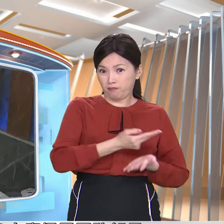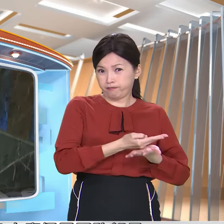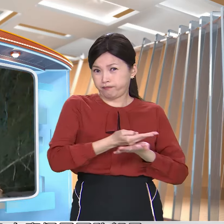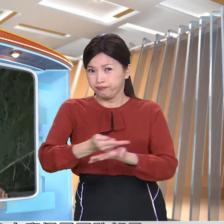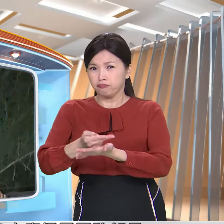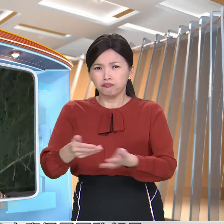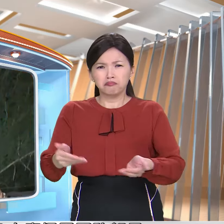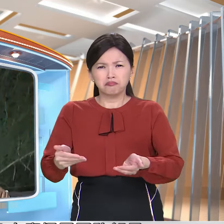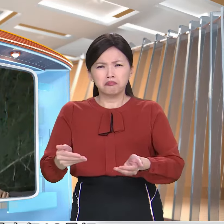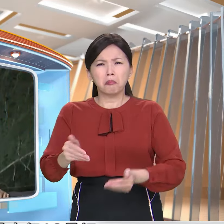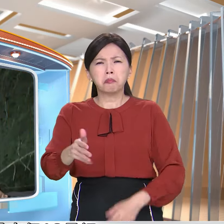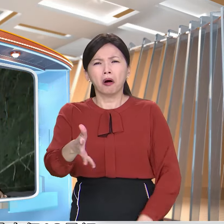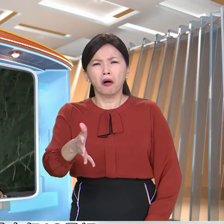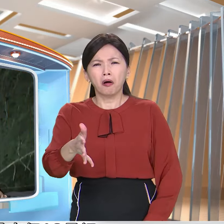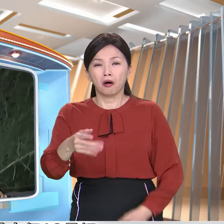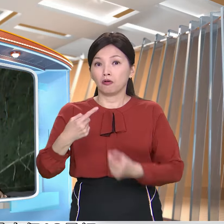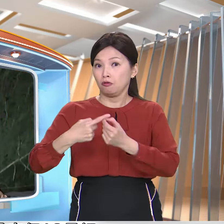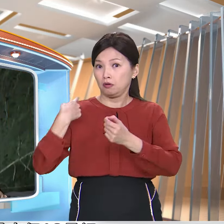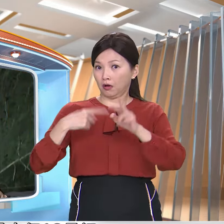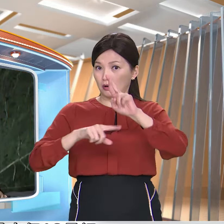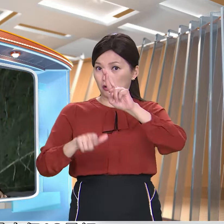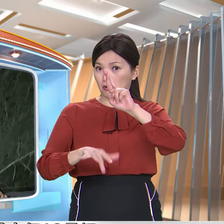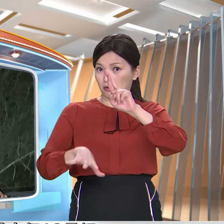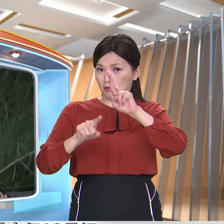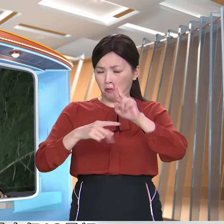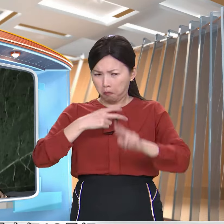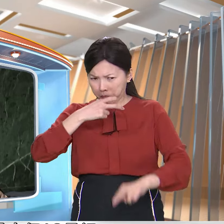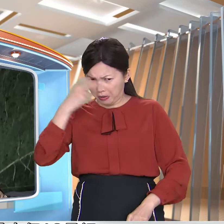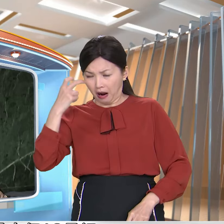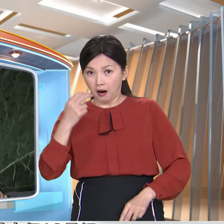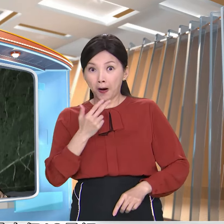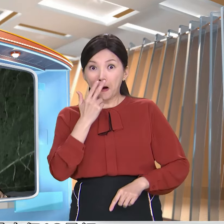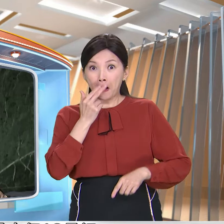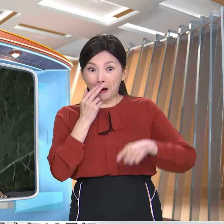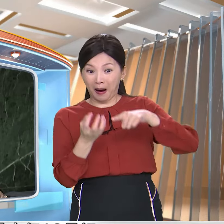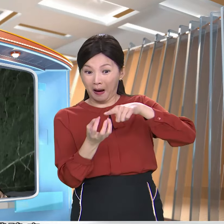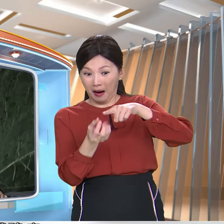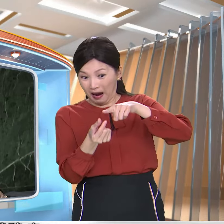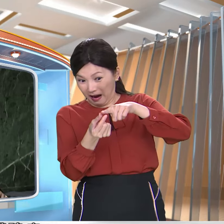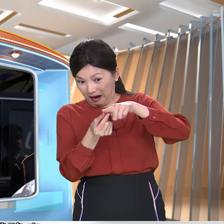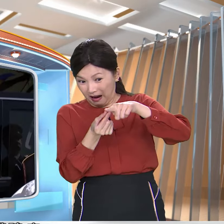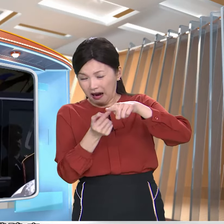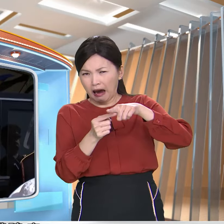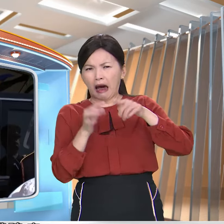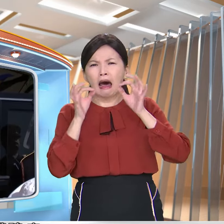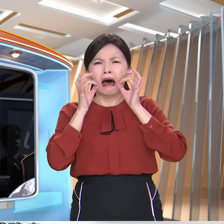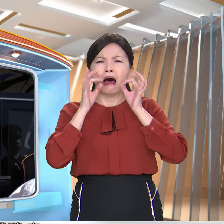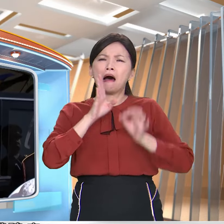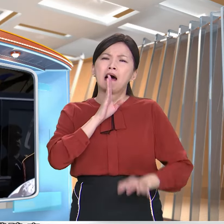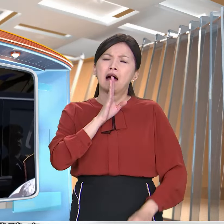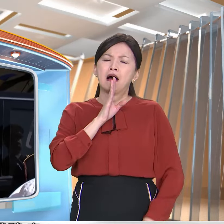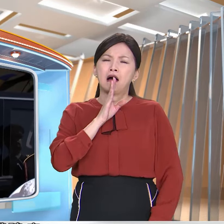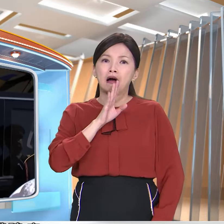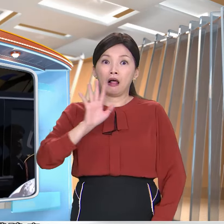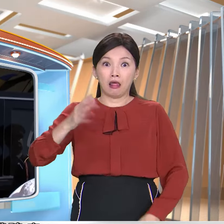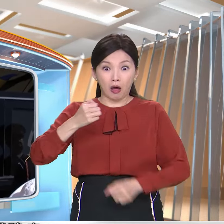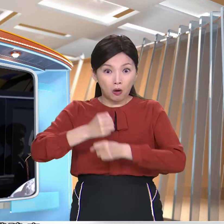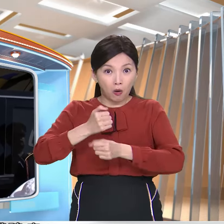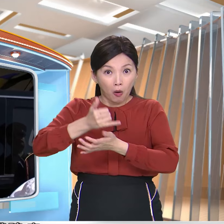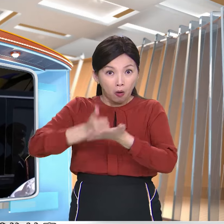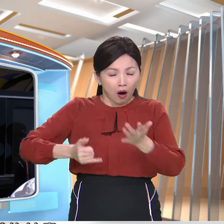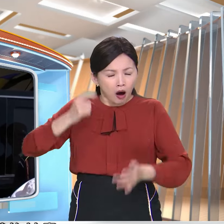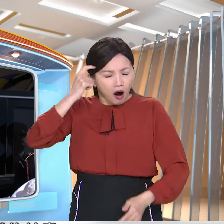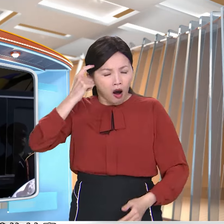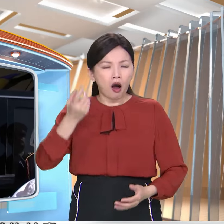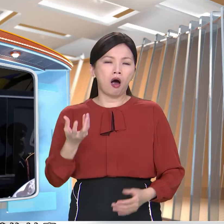揭露国防部长秘密住院的原因，是去年十二月初发现罹患了社护性癌，